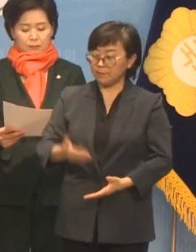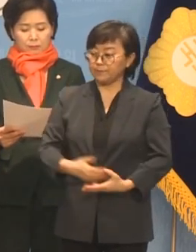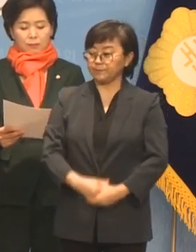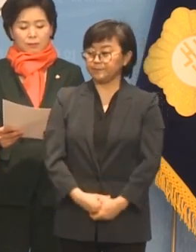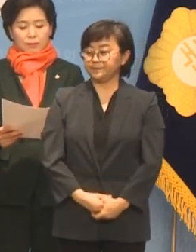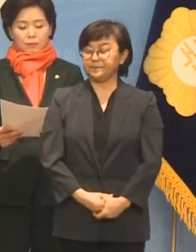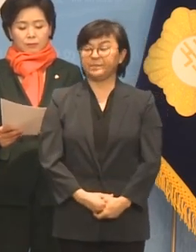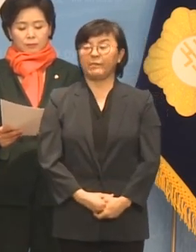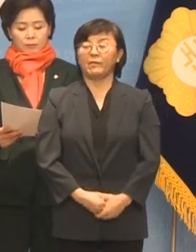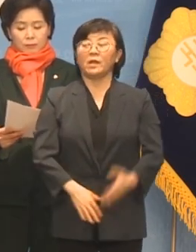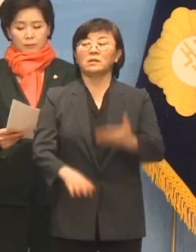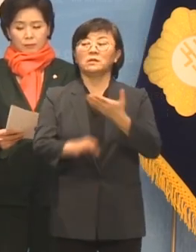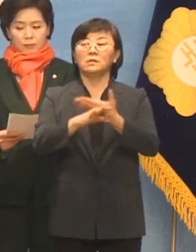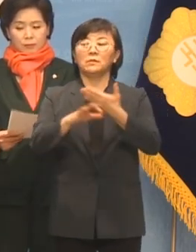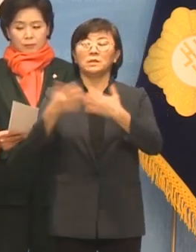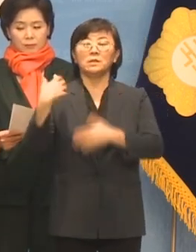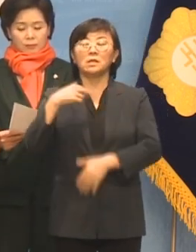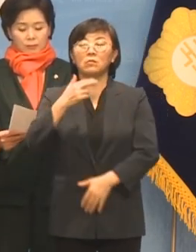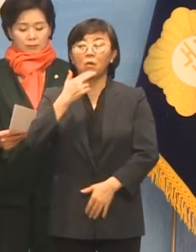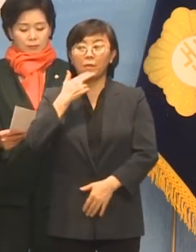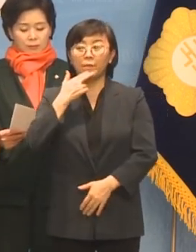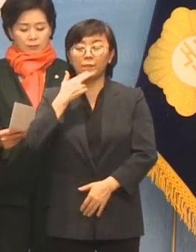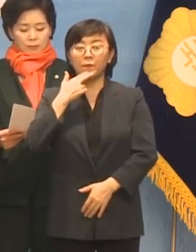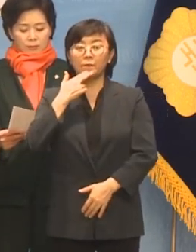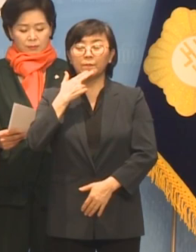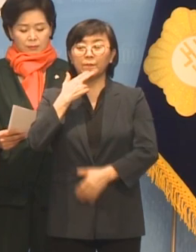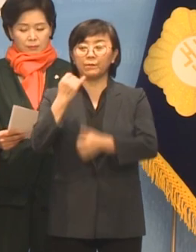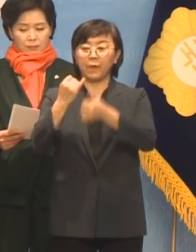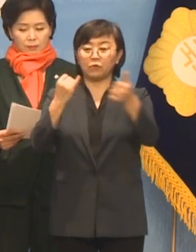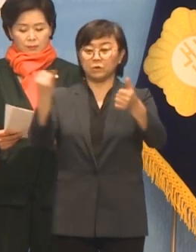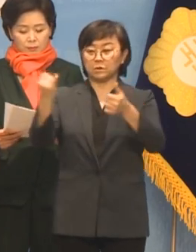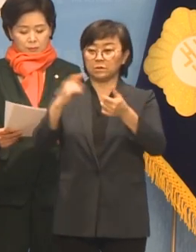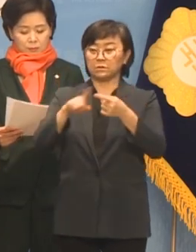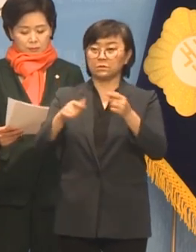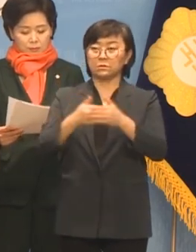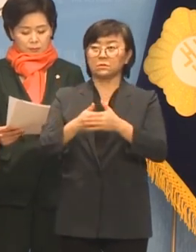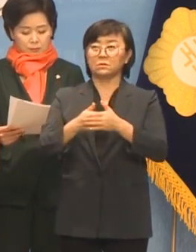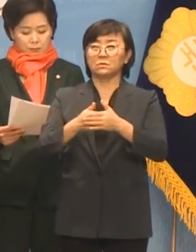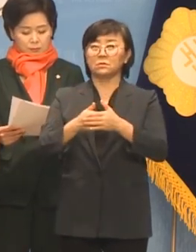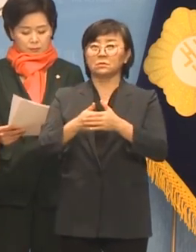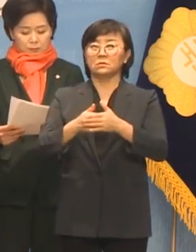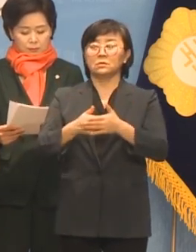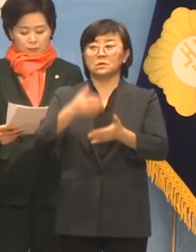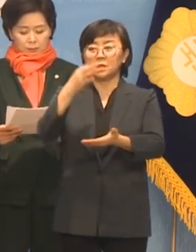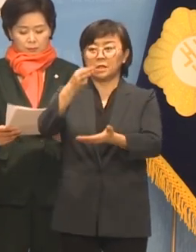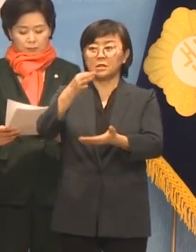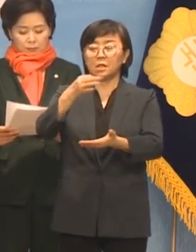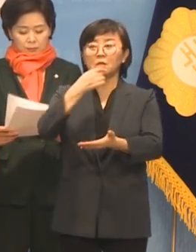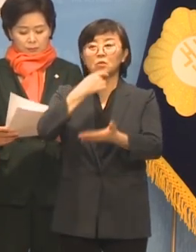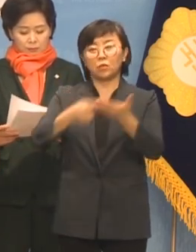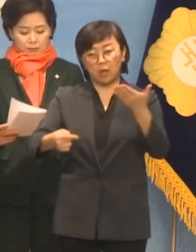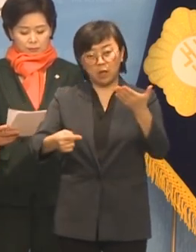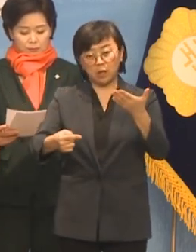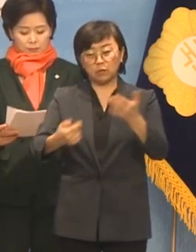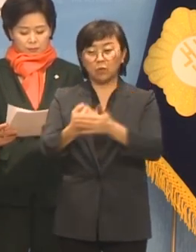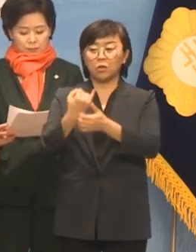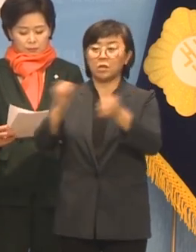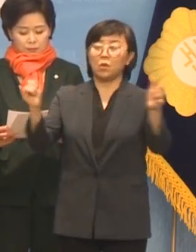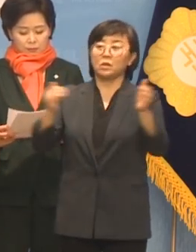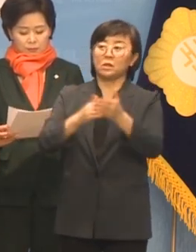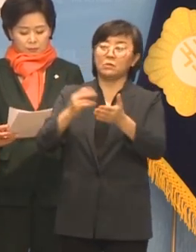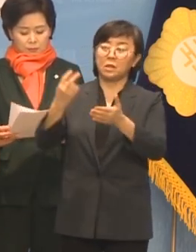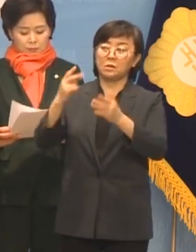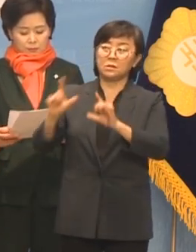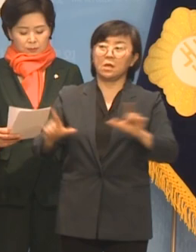것입니다. 그러면 책임이 없는 배우자는 재산상의 불이익 또는 이혼 후 생활고